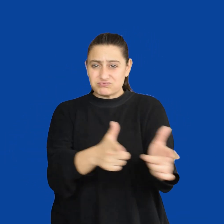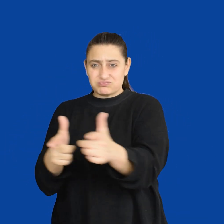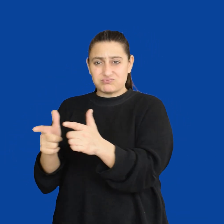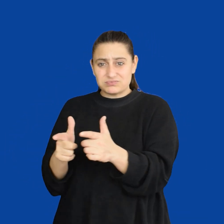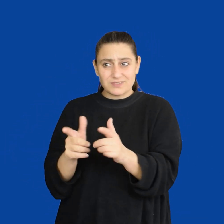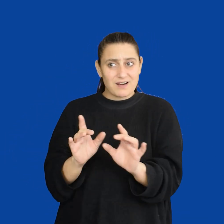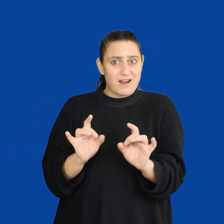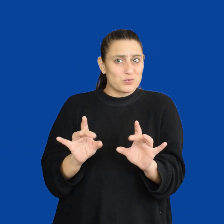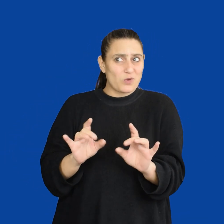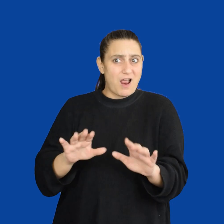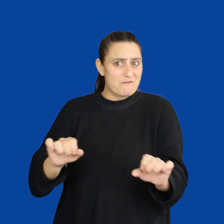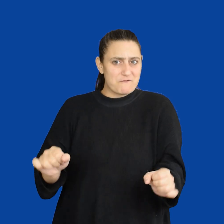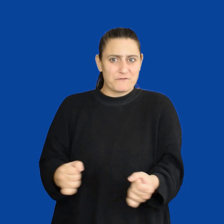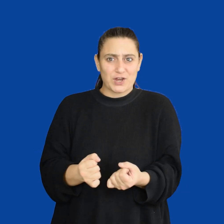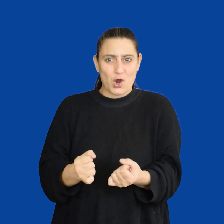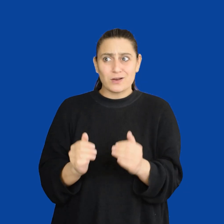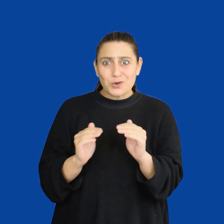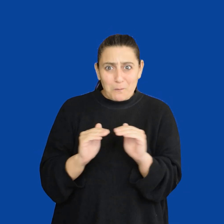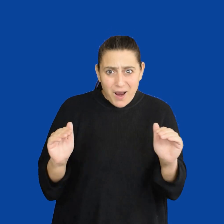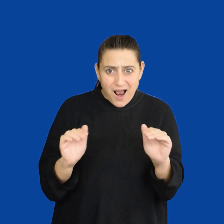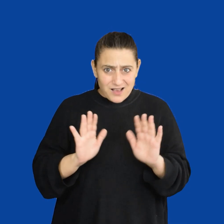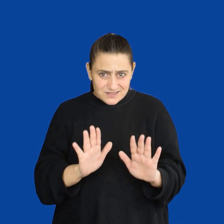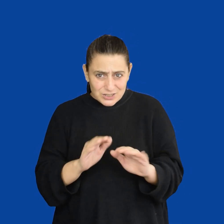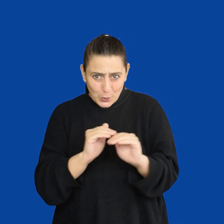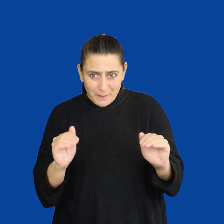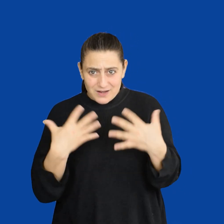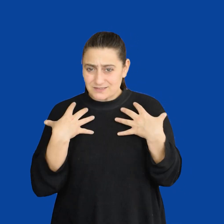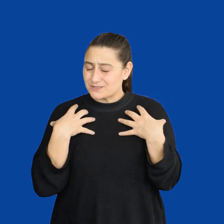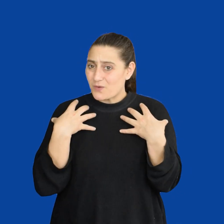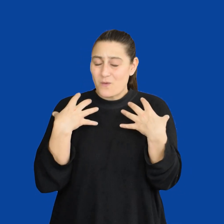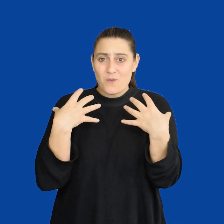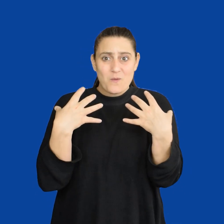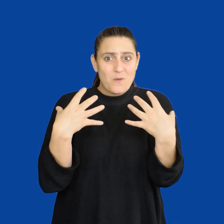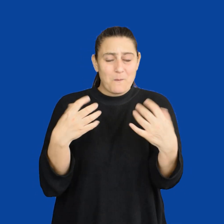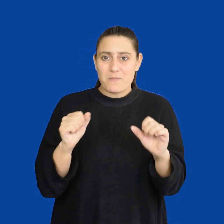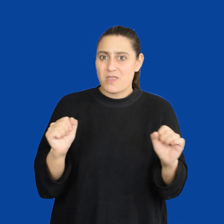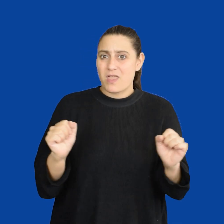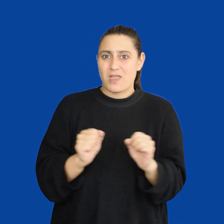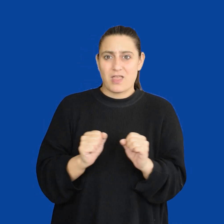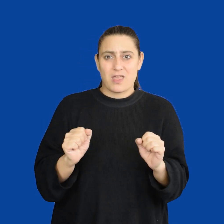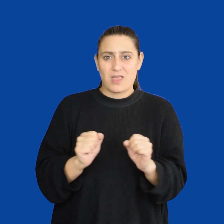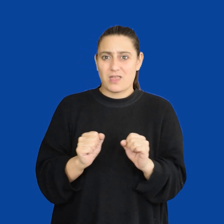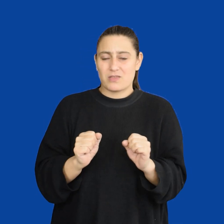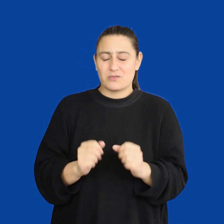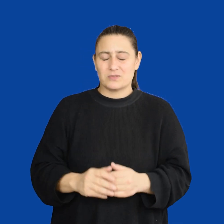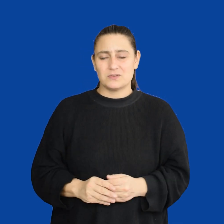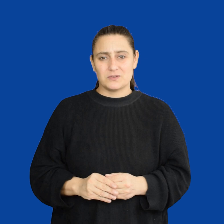terriblemente y terroríficamente normales. Esta normalidad era mucho más aterradora que todas las atrocidades